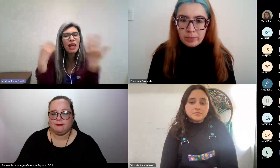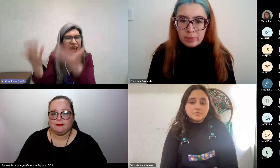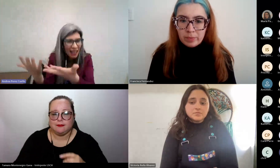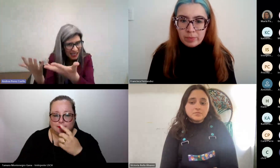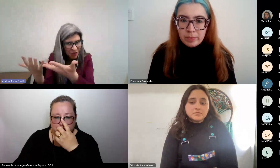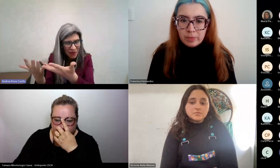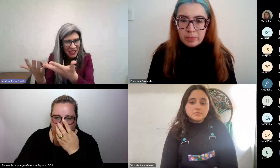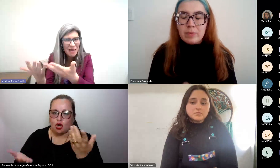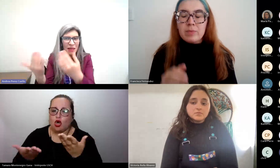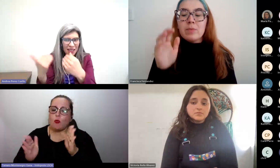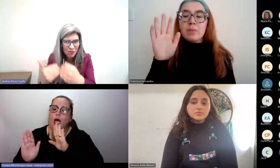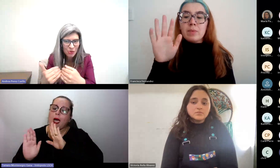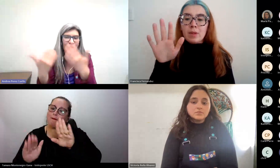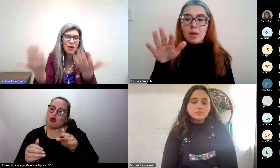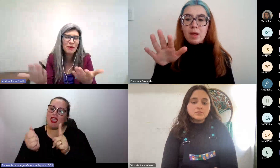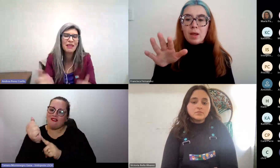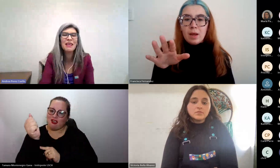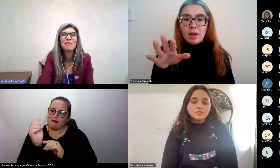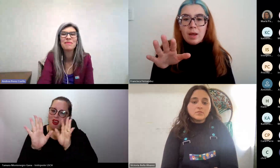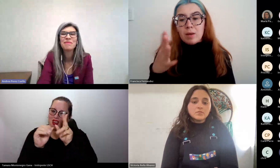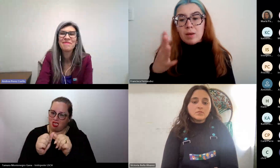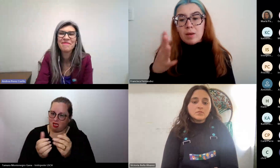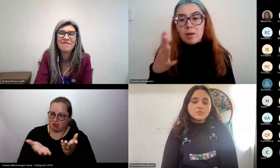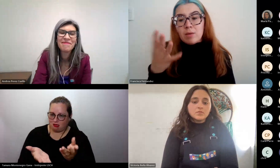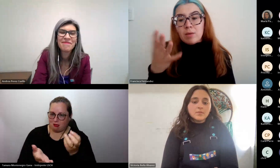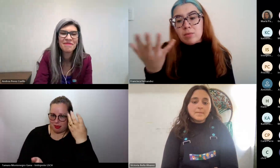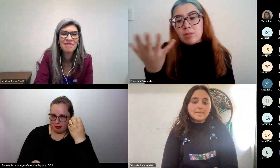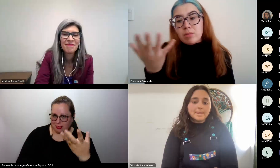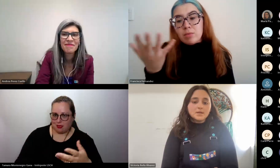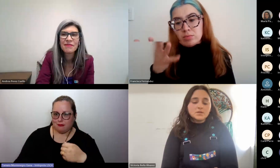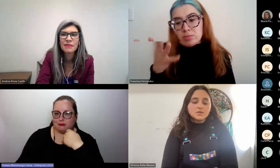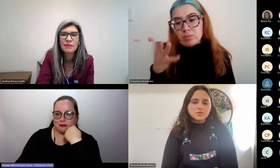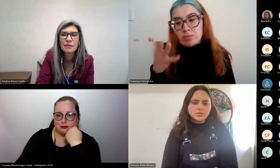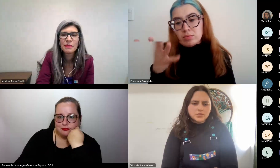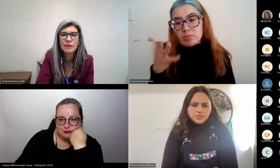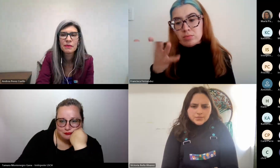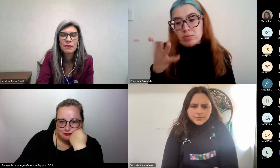¿Cómo apoyar a esa familia para que su hijo aprenda?